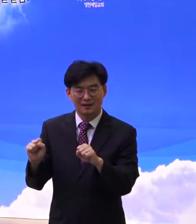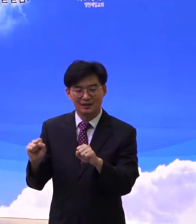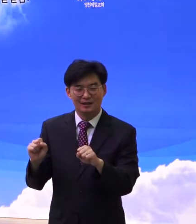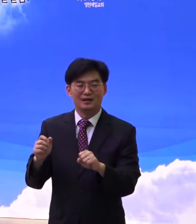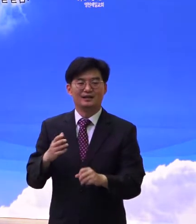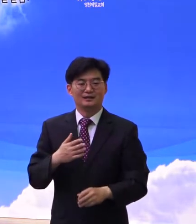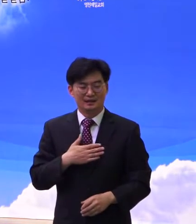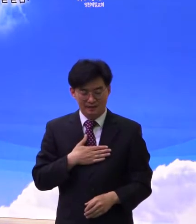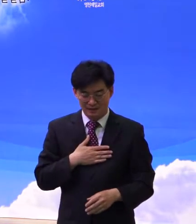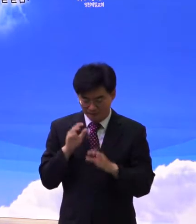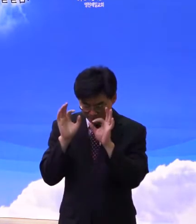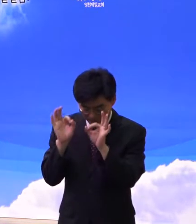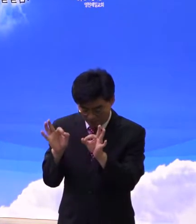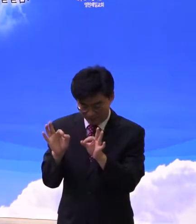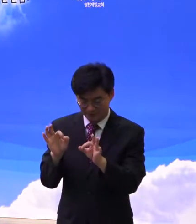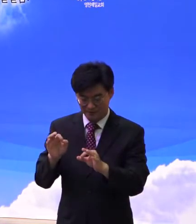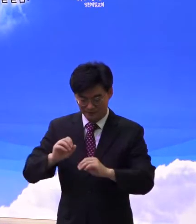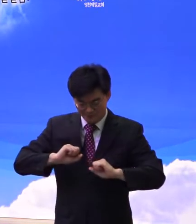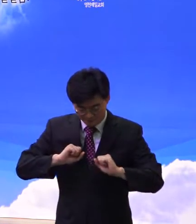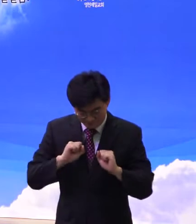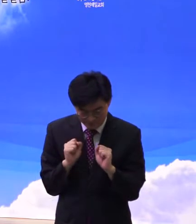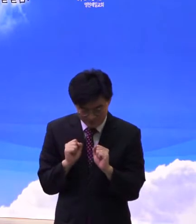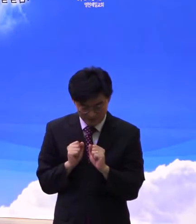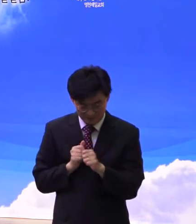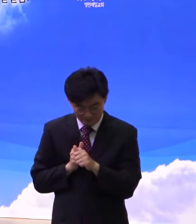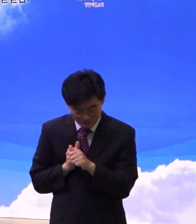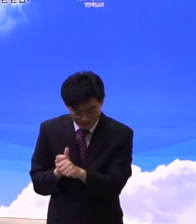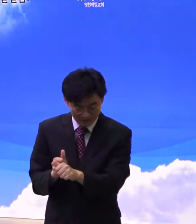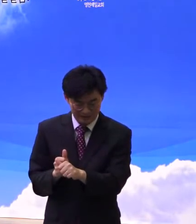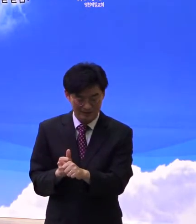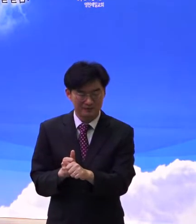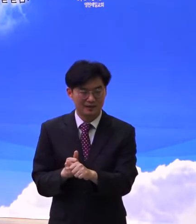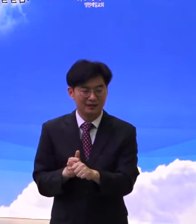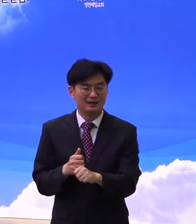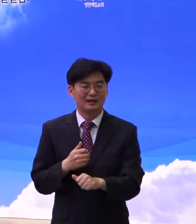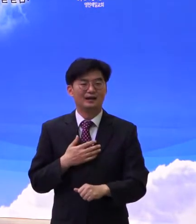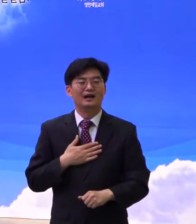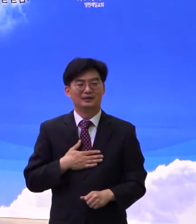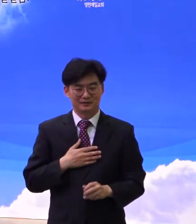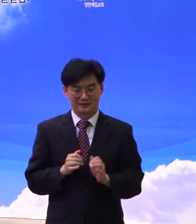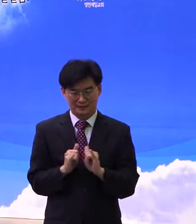사람, 그 사람이 하나님의 큰 일에 대해서 잘 알고 있는 사람입니다.